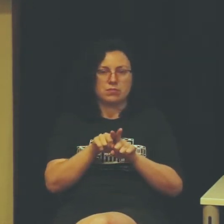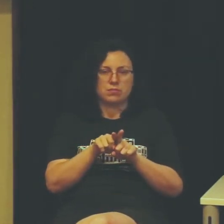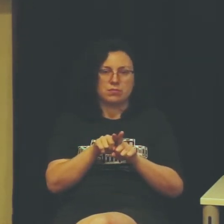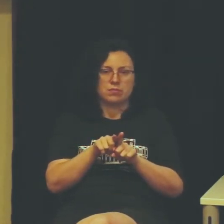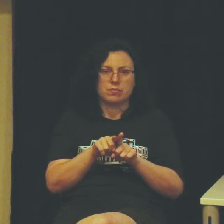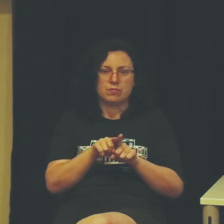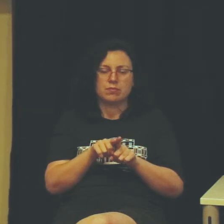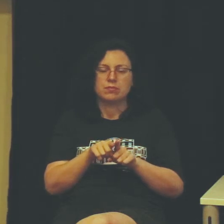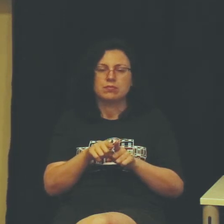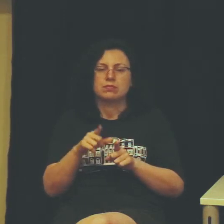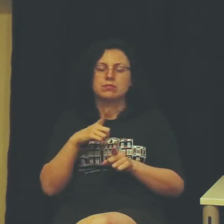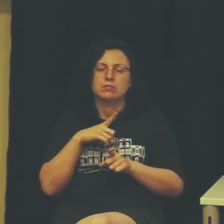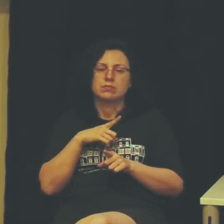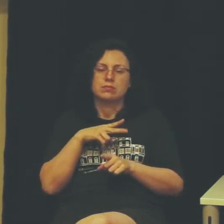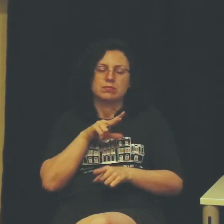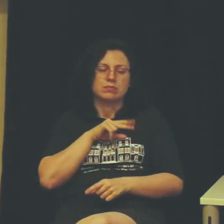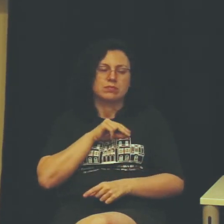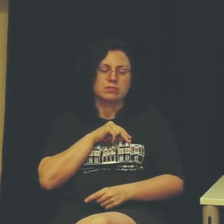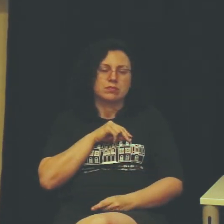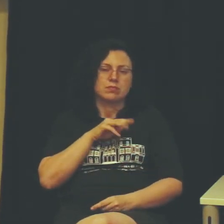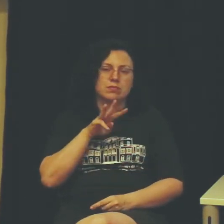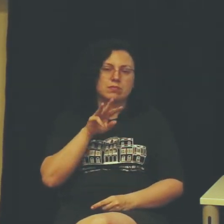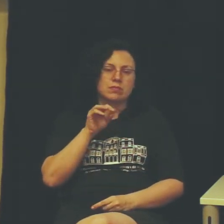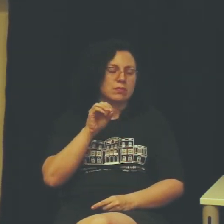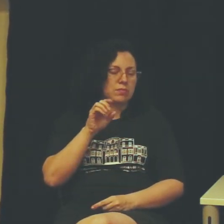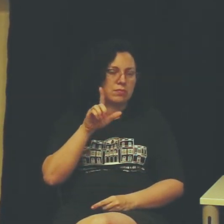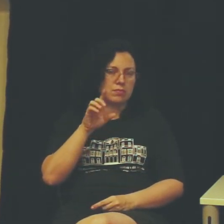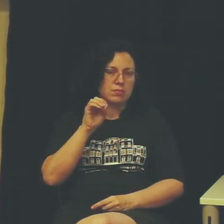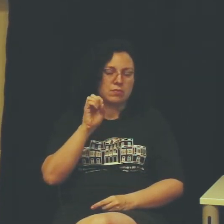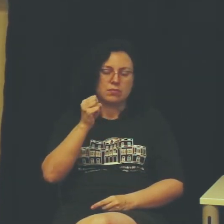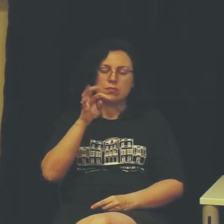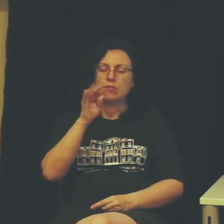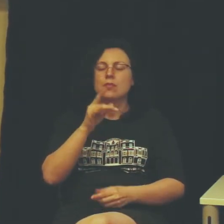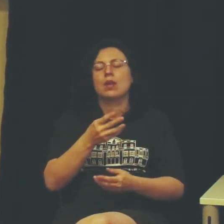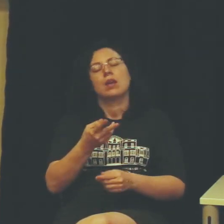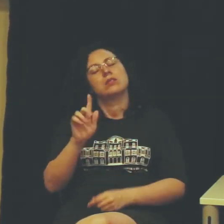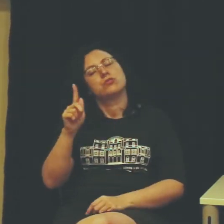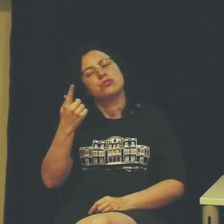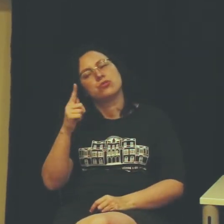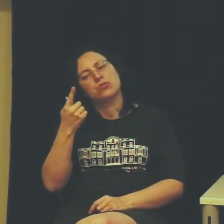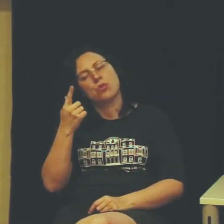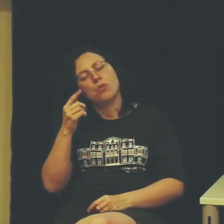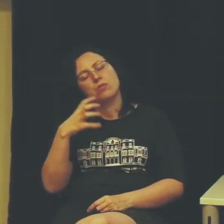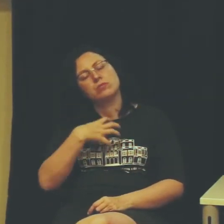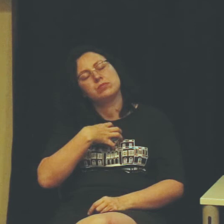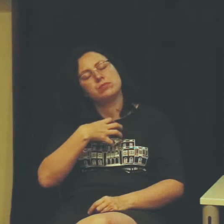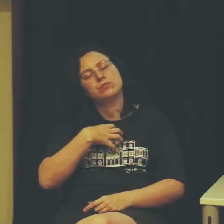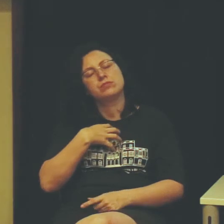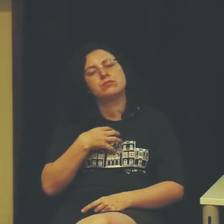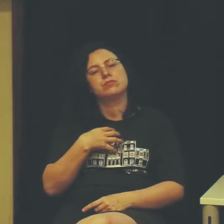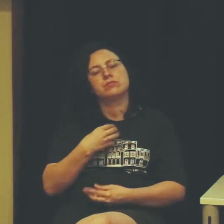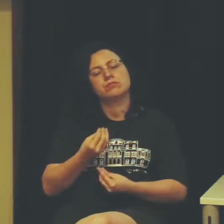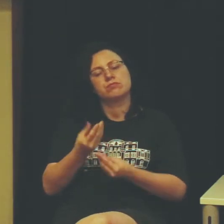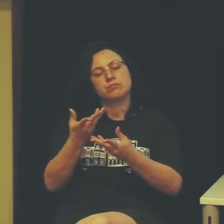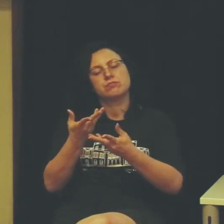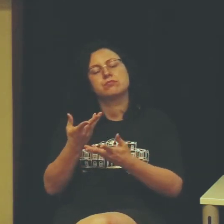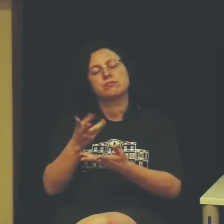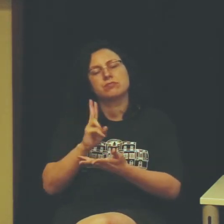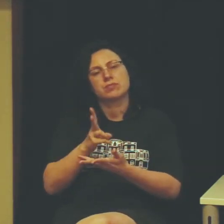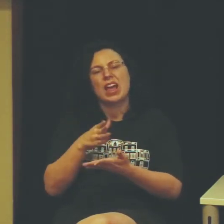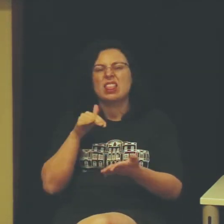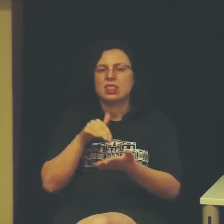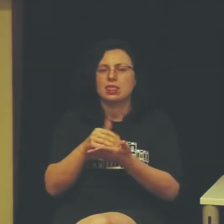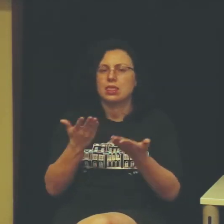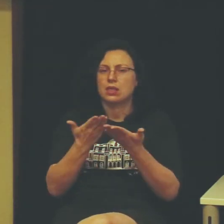do Wollaston, que é conferida a grandes pesquisadores da área de geologia na Inglaterra. Só que, mesmo explicando tudo que